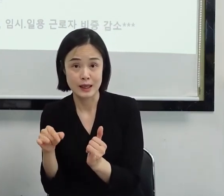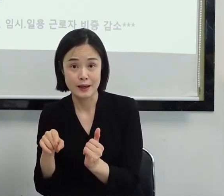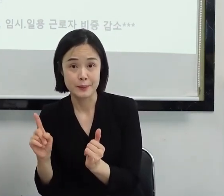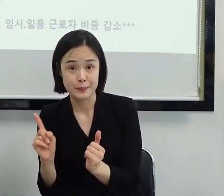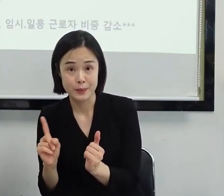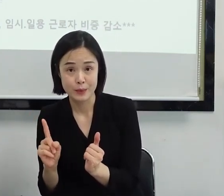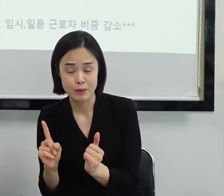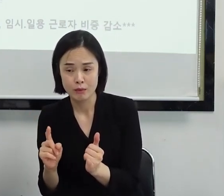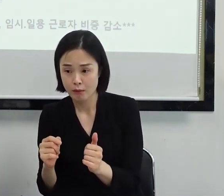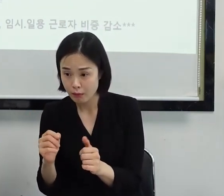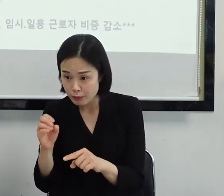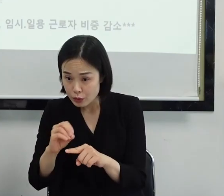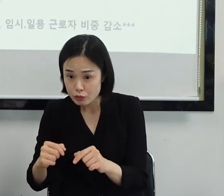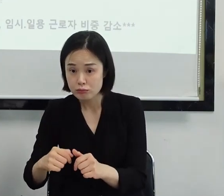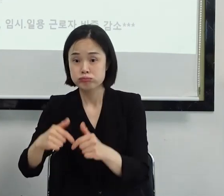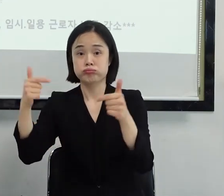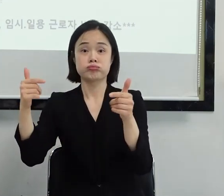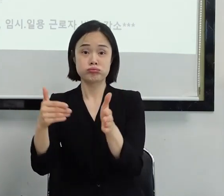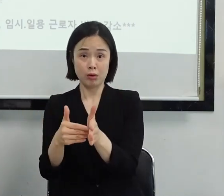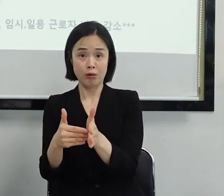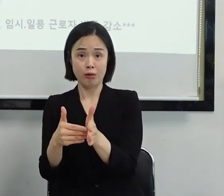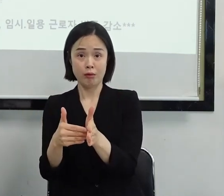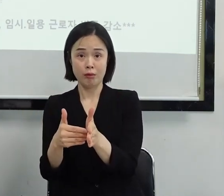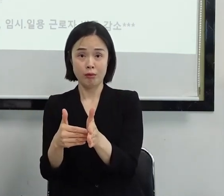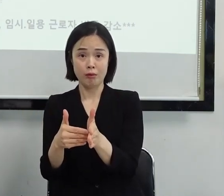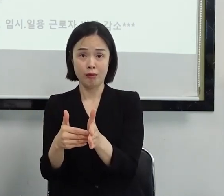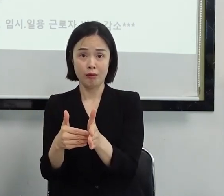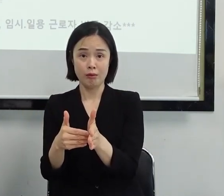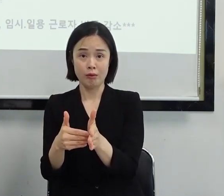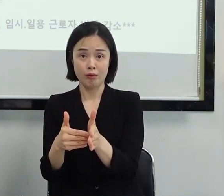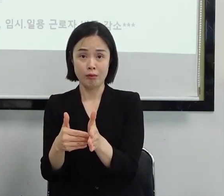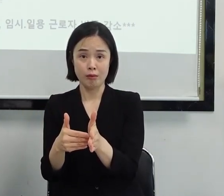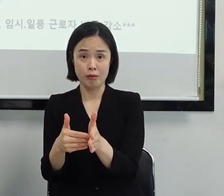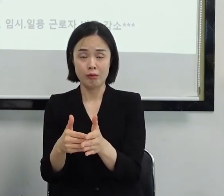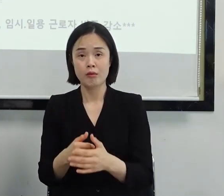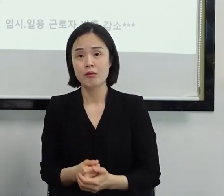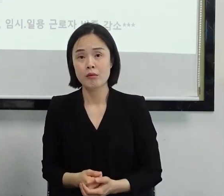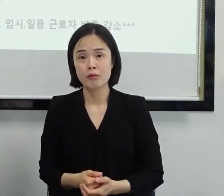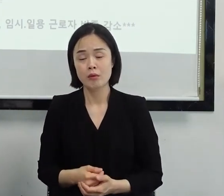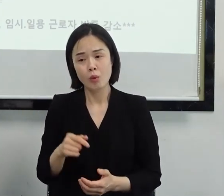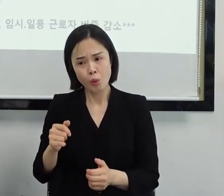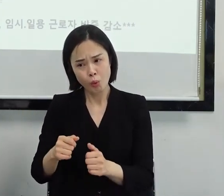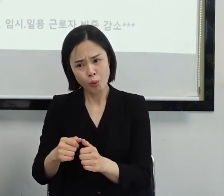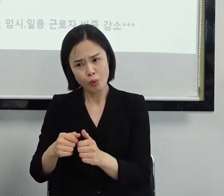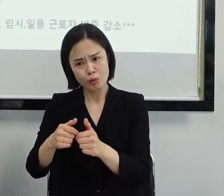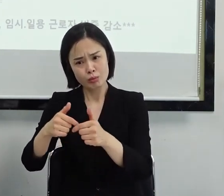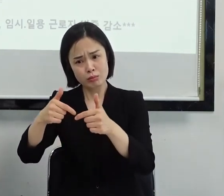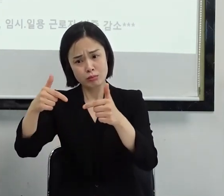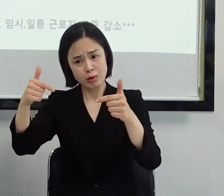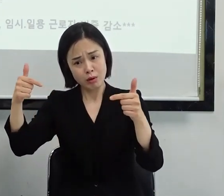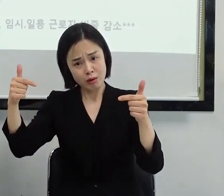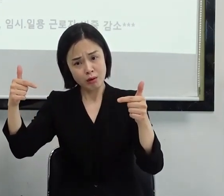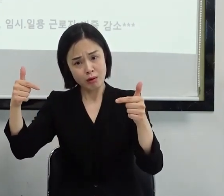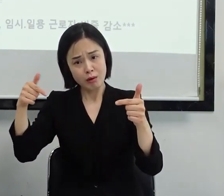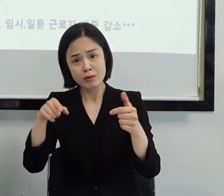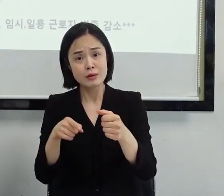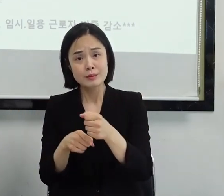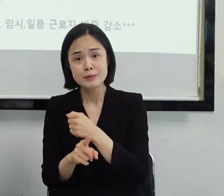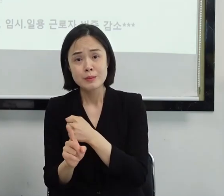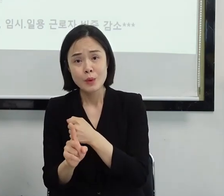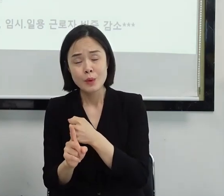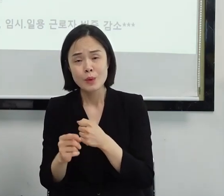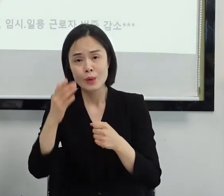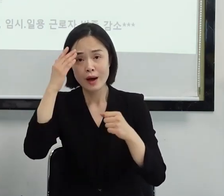나오는데, 이 비율 자체가 그러면은 상당히 높으냐 이렇게 따져보면 꼭 그렇지는 않은 것 같아요. 왜 그러냐면은 우리나라가